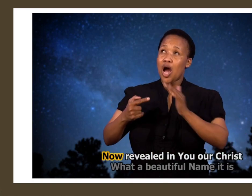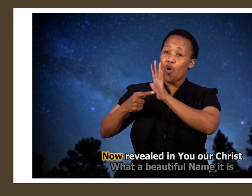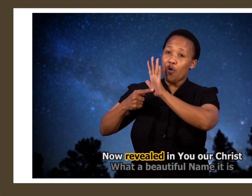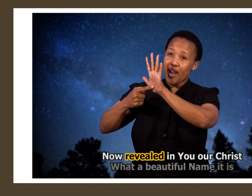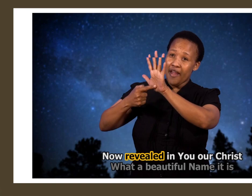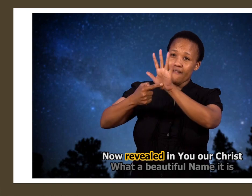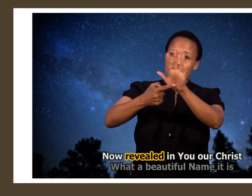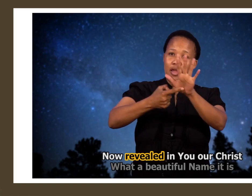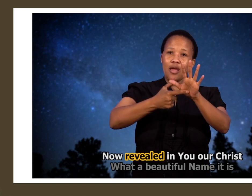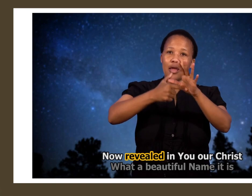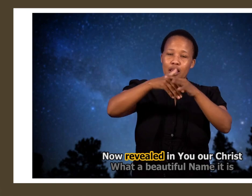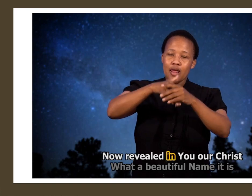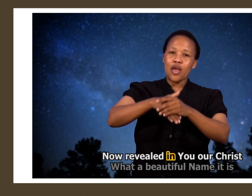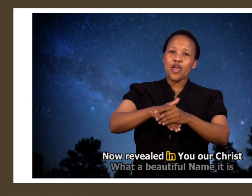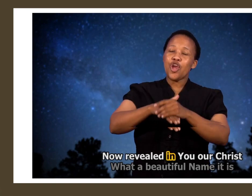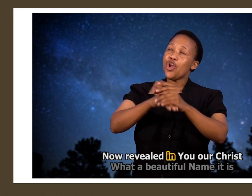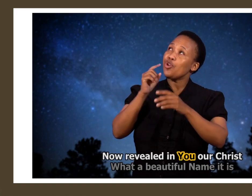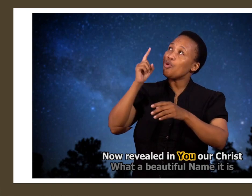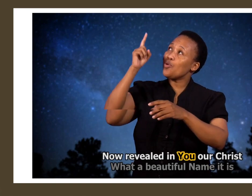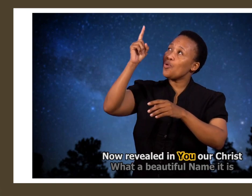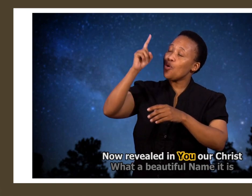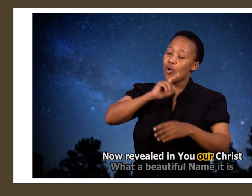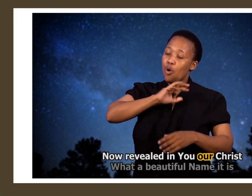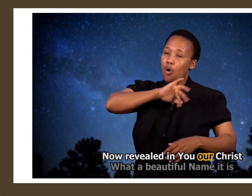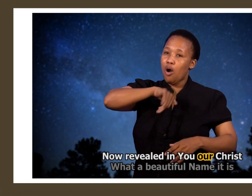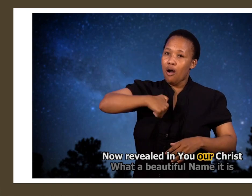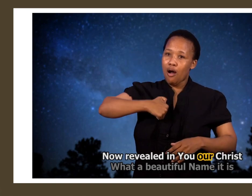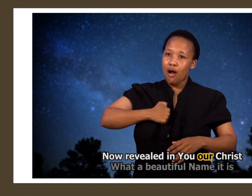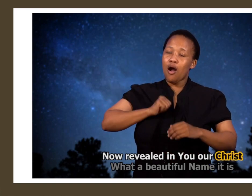now Ons vergeet amper van die afkondigings. revealed.